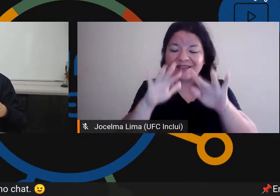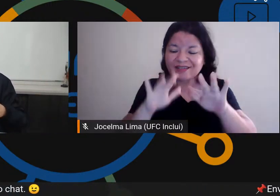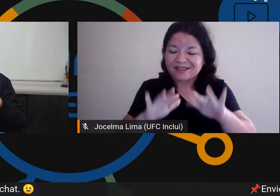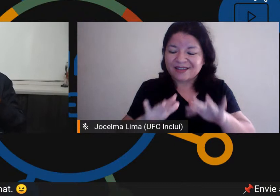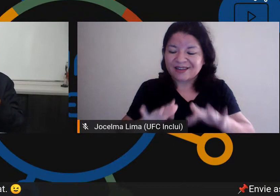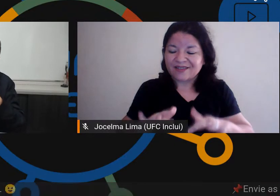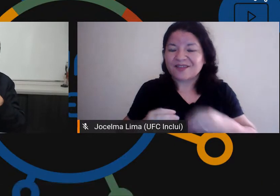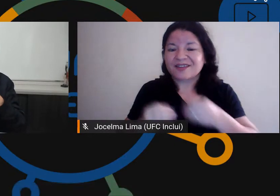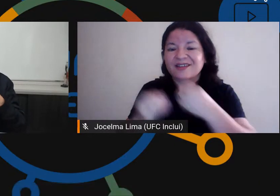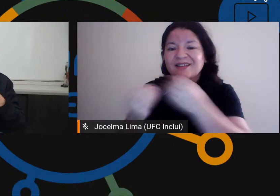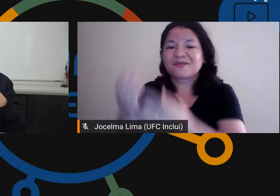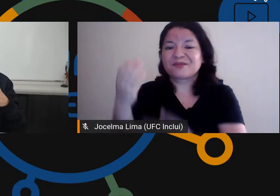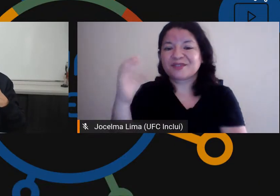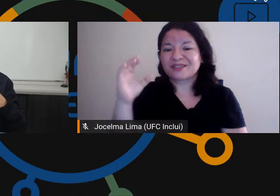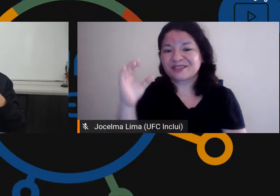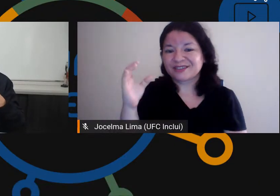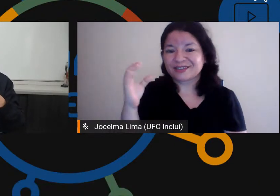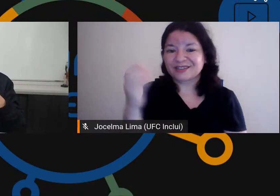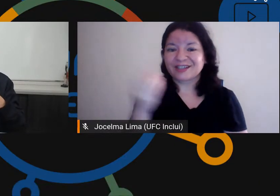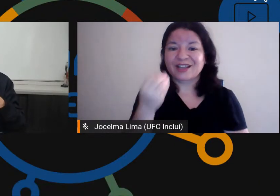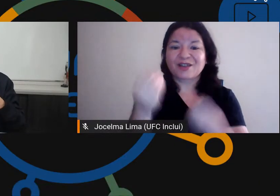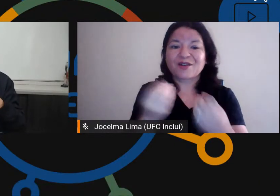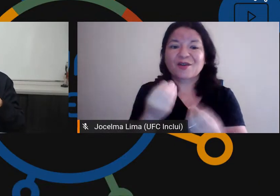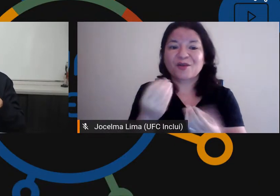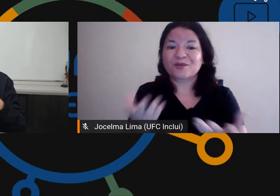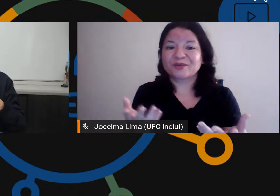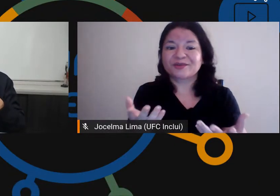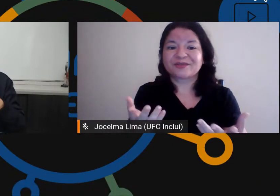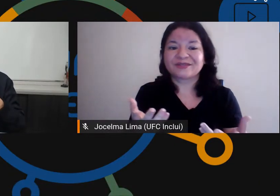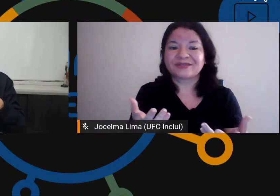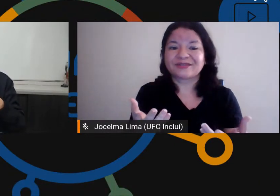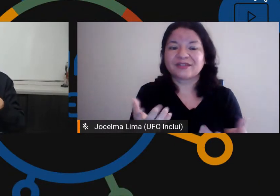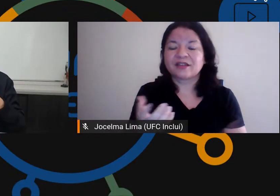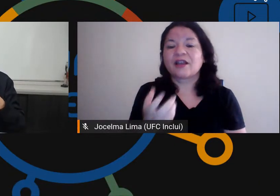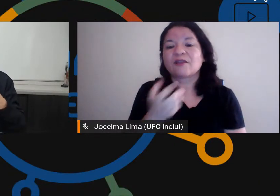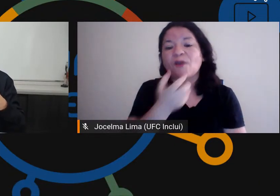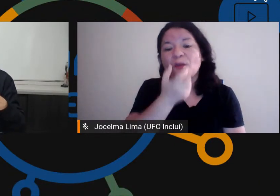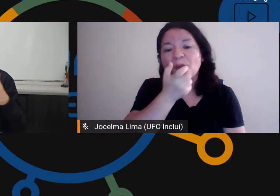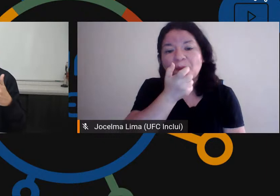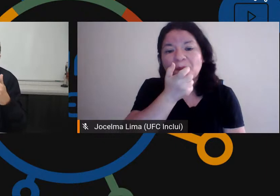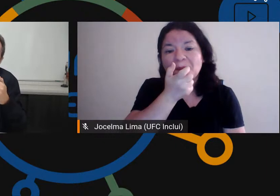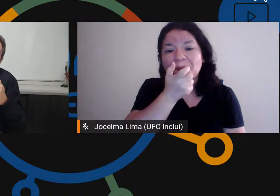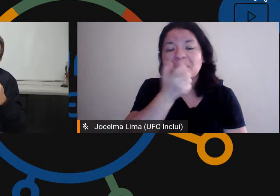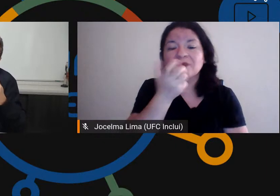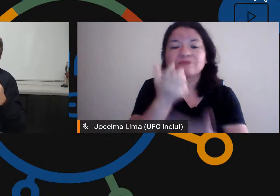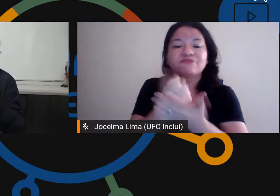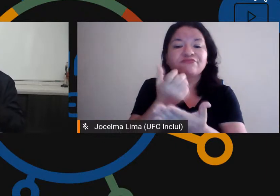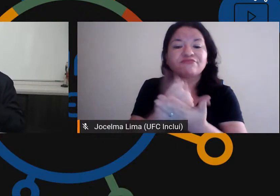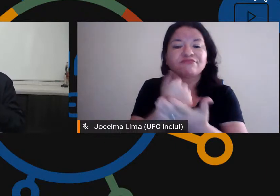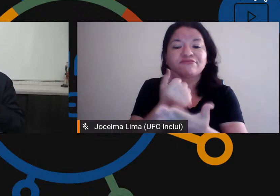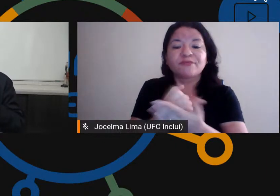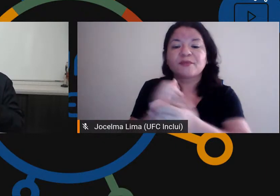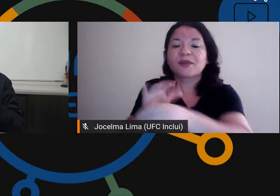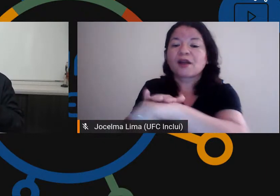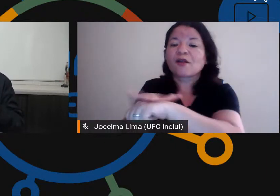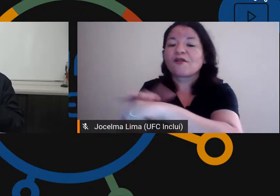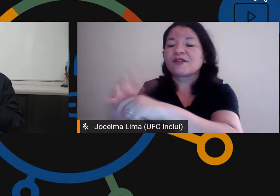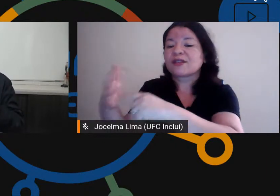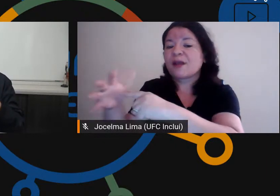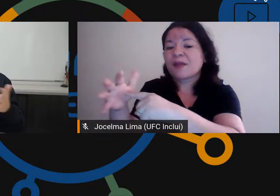áudio direcionado para falar com um mecânico, como se eu fosse um mecânico, mas eu não sou